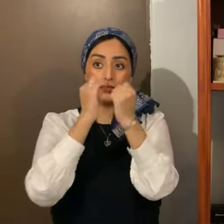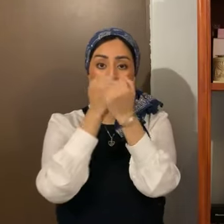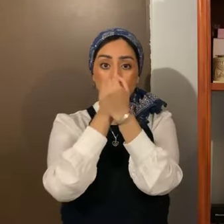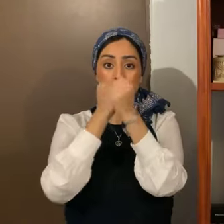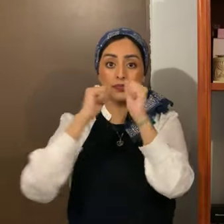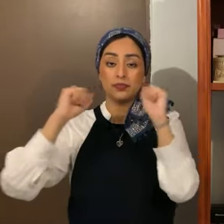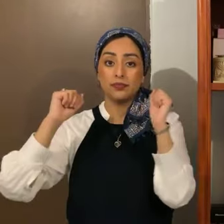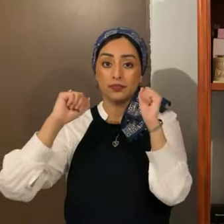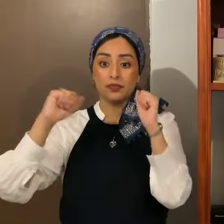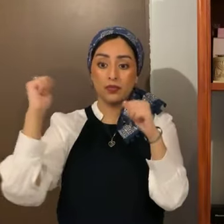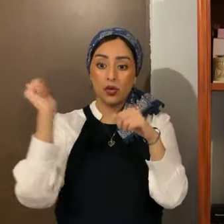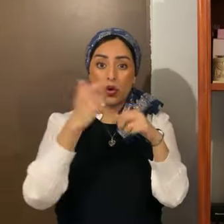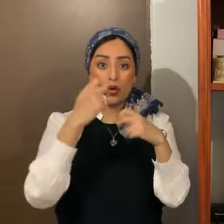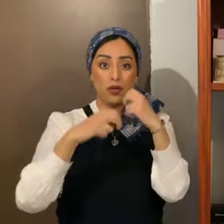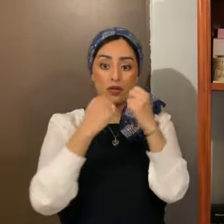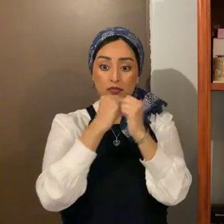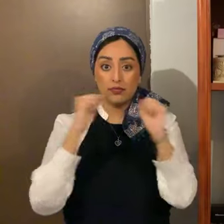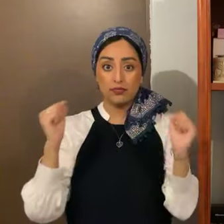toda angustia